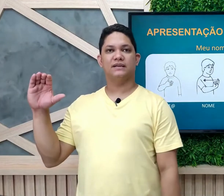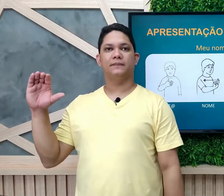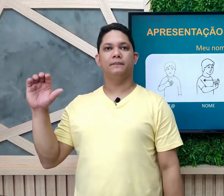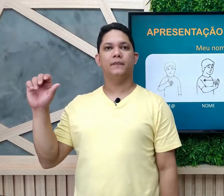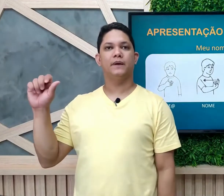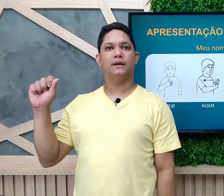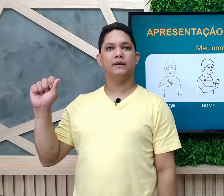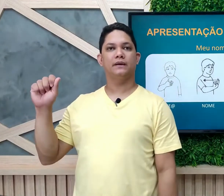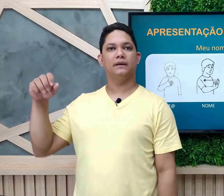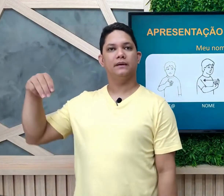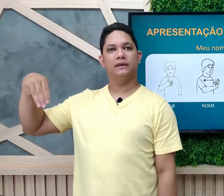soletrar